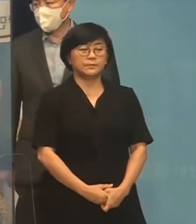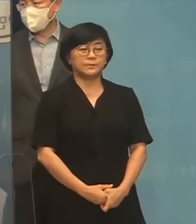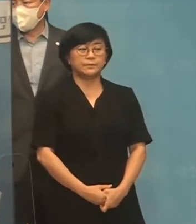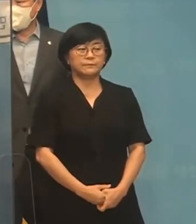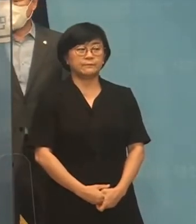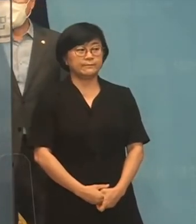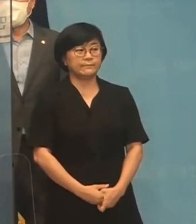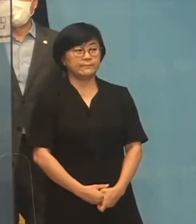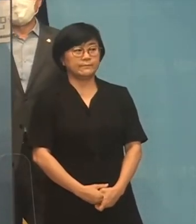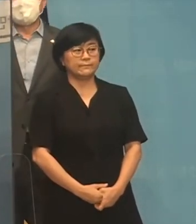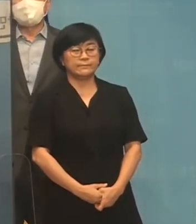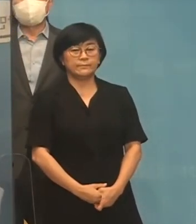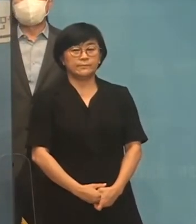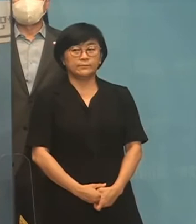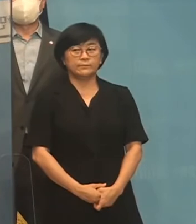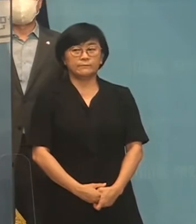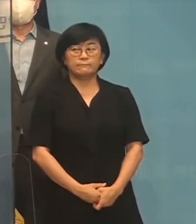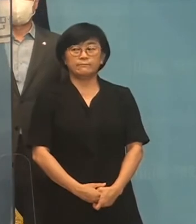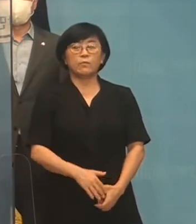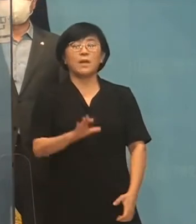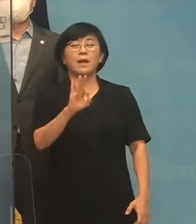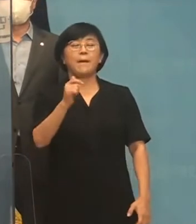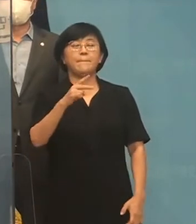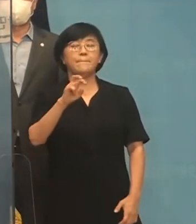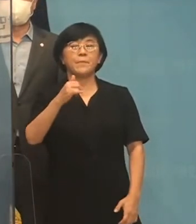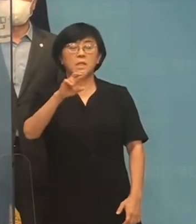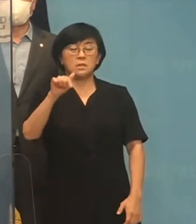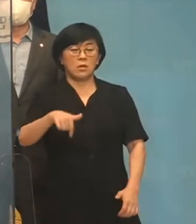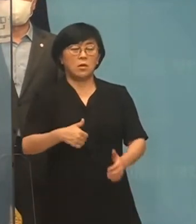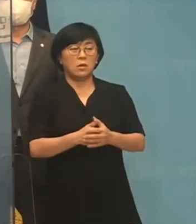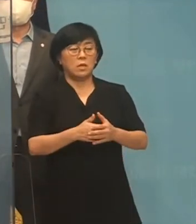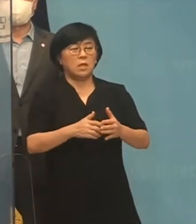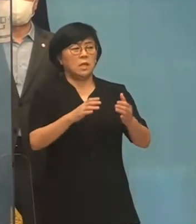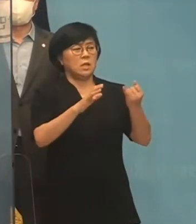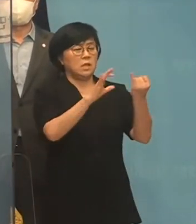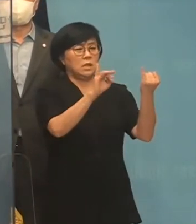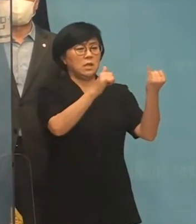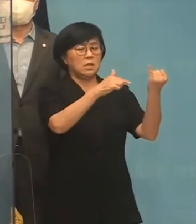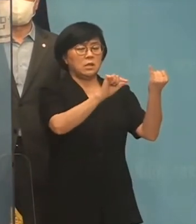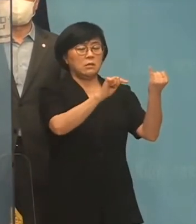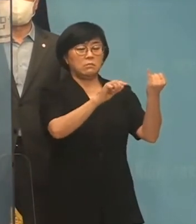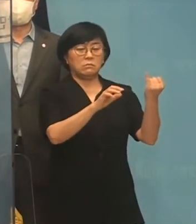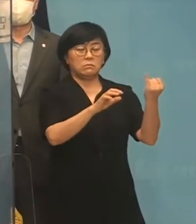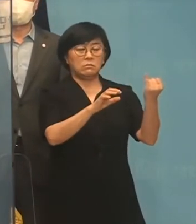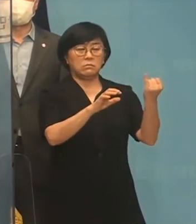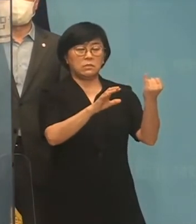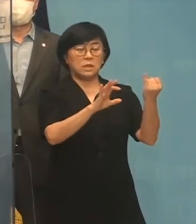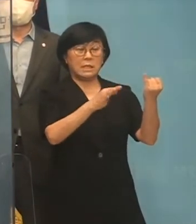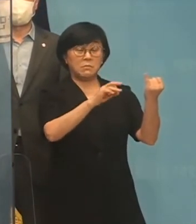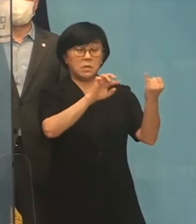예. 여기서도 안민석입니다. 이건희 씨의 가짜 인생